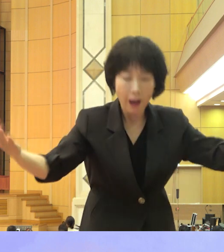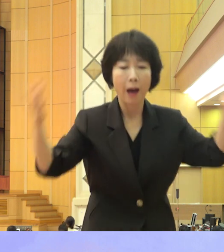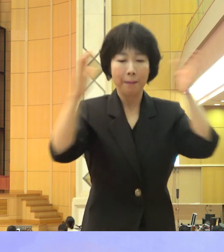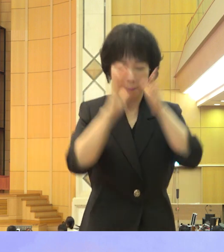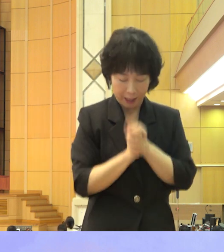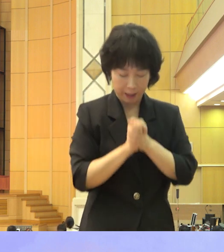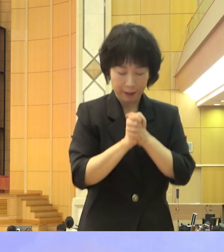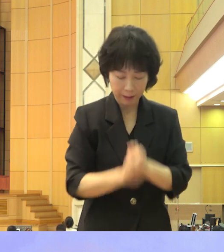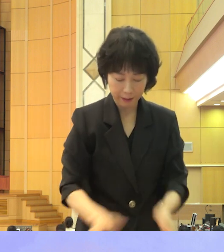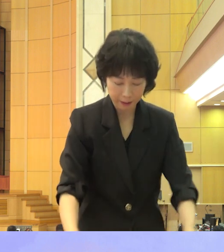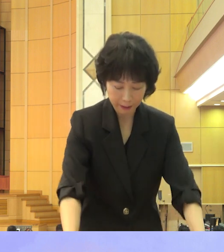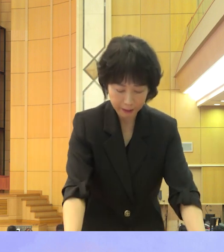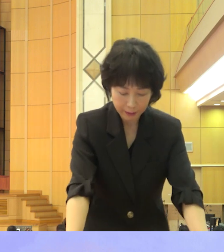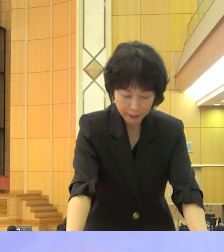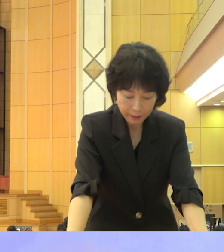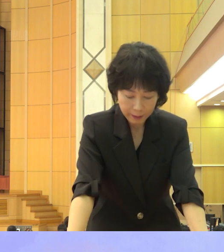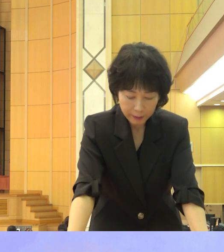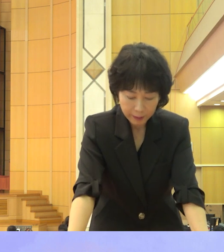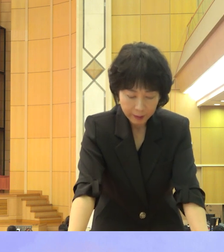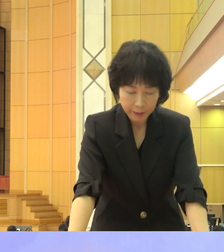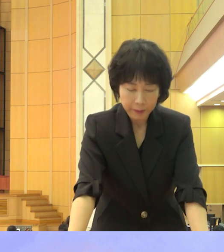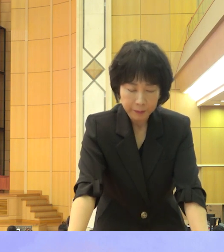기도드리옵나이다. 아멘.